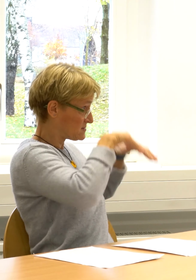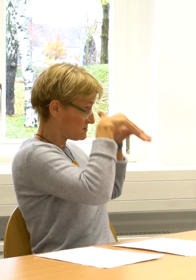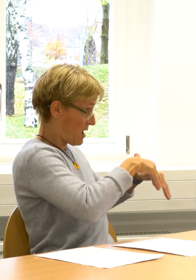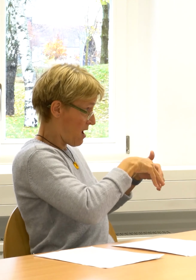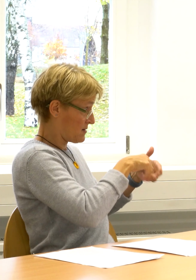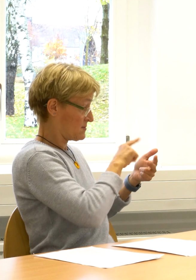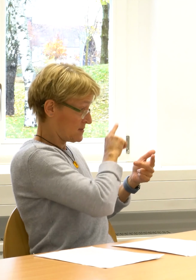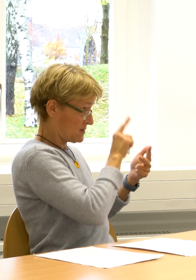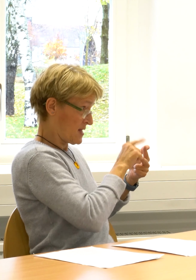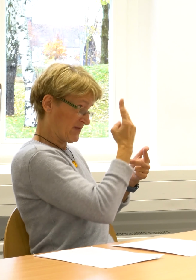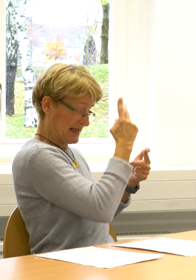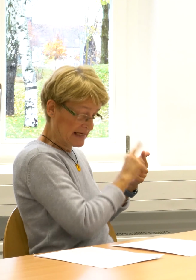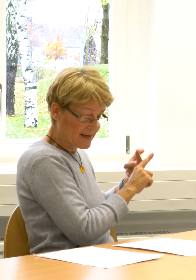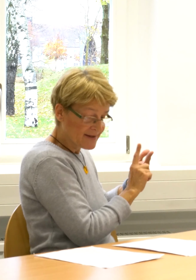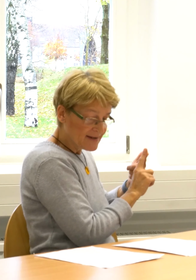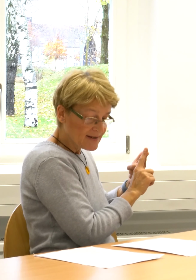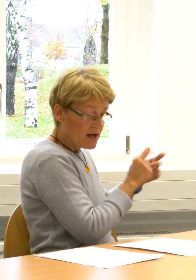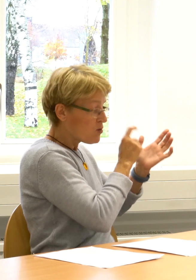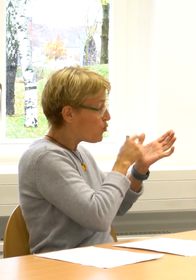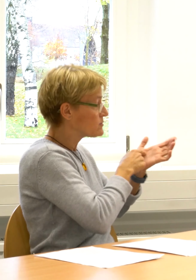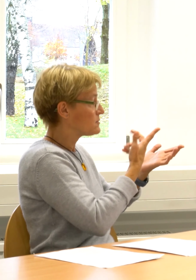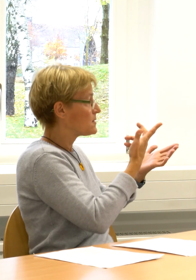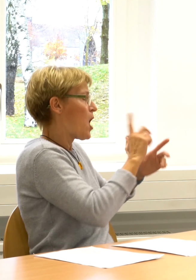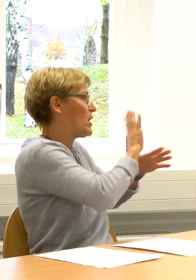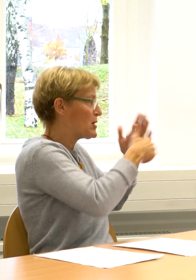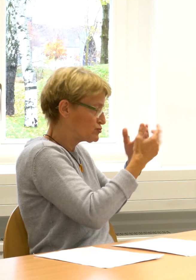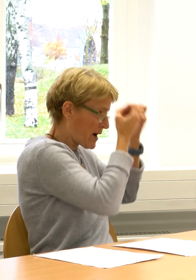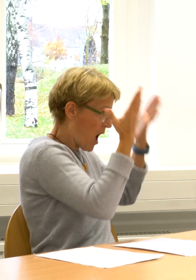Die Studenten müssen deutschkompetent sein. Das ist auch ganz wichtig.